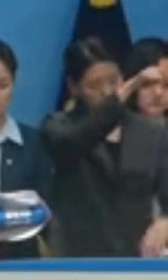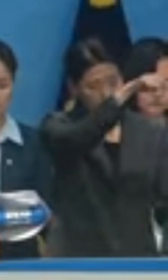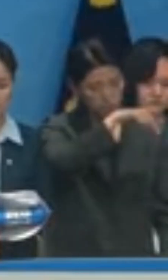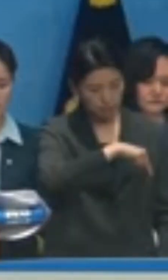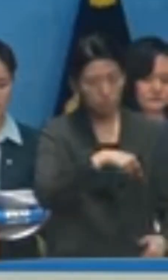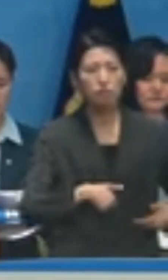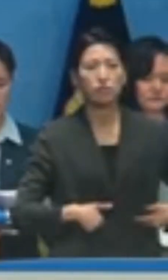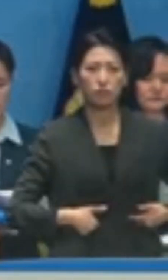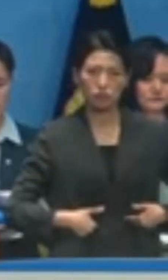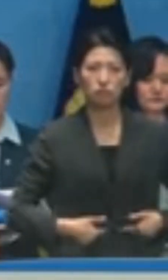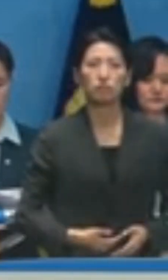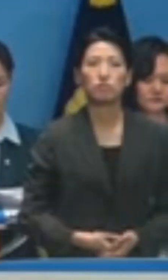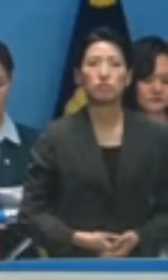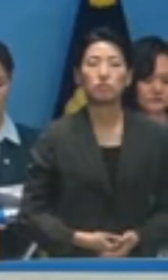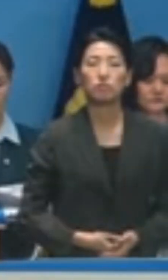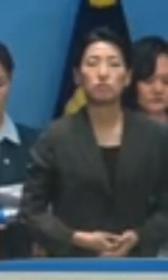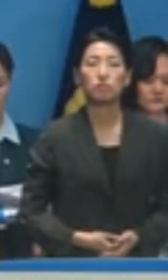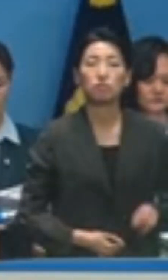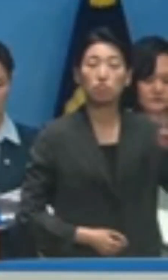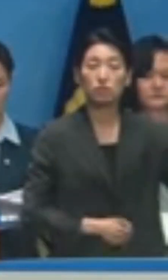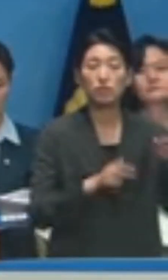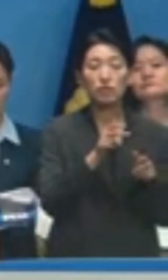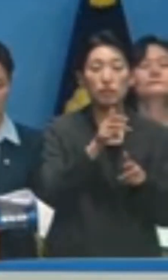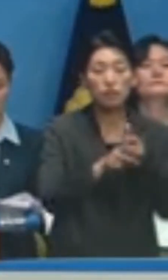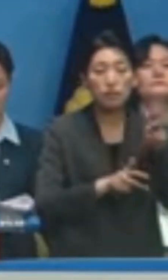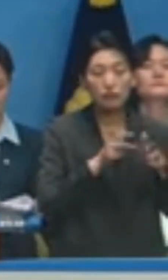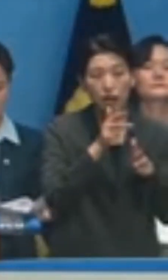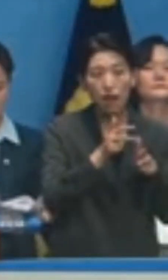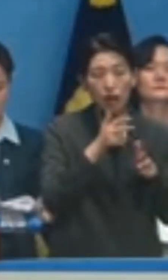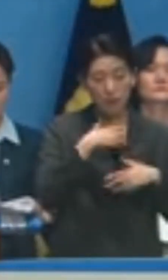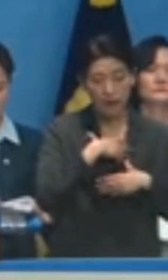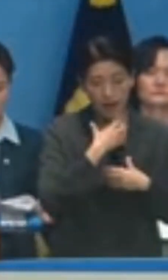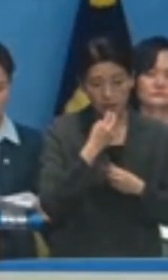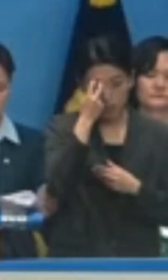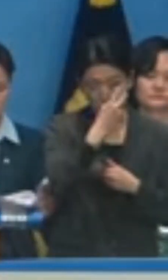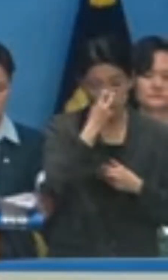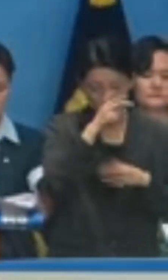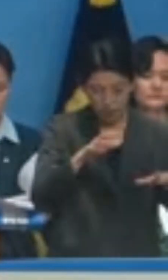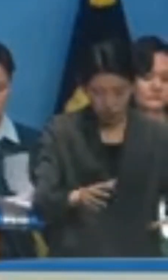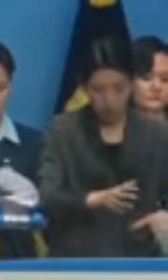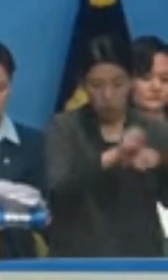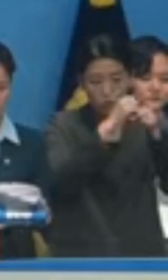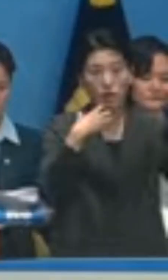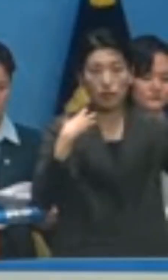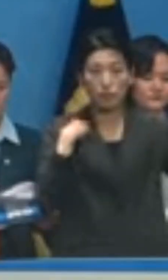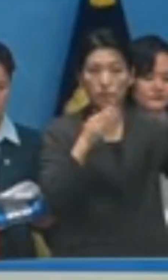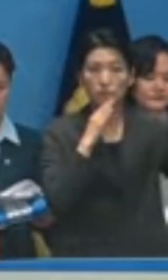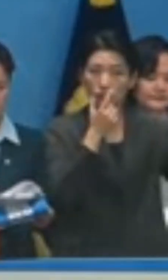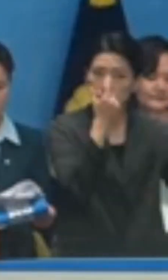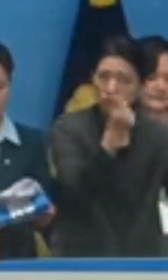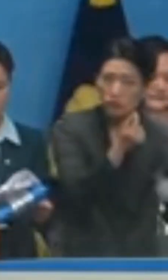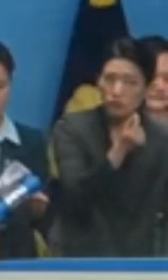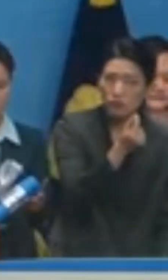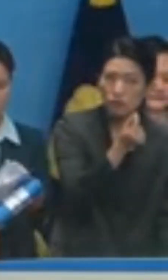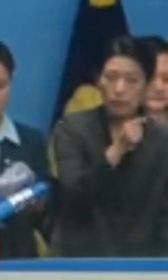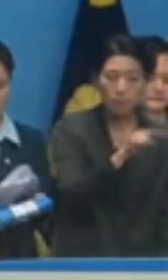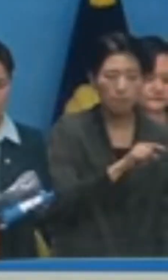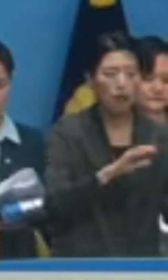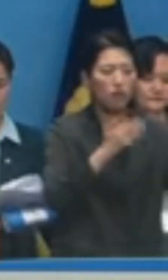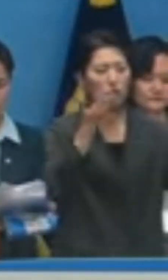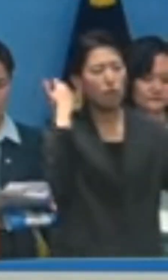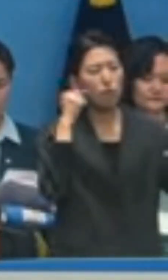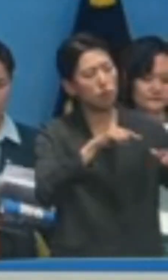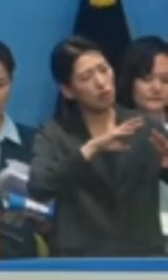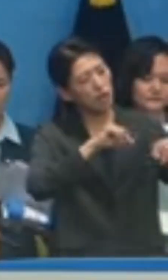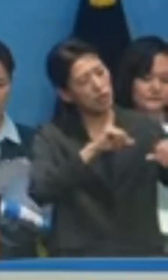있어야 합니다. 국토부는 사업 과정의 안전을 총괄하는 책임 부처입니다. 이번 사고는 붕괴 위험이